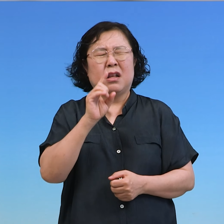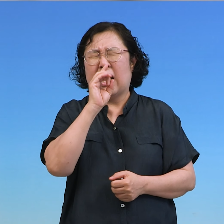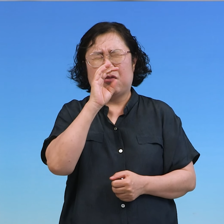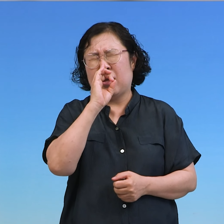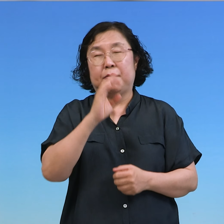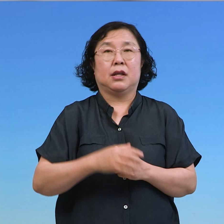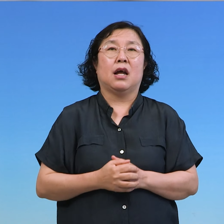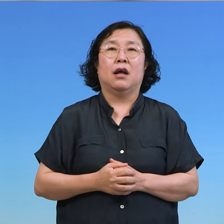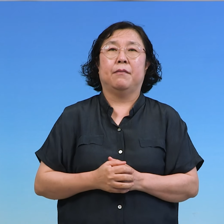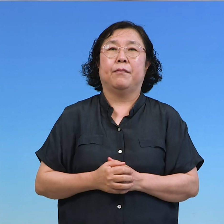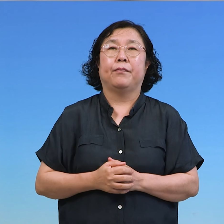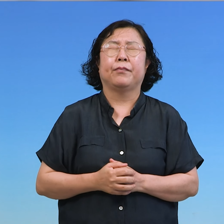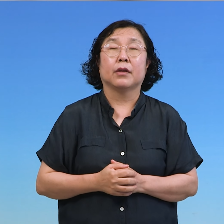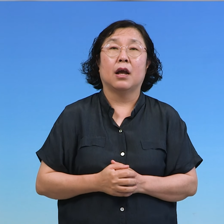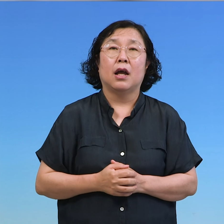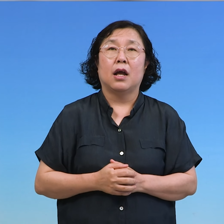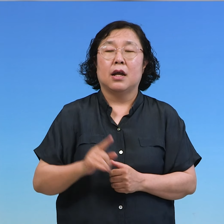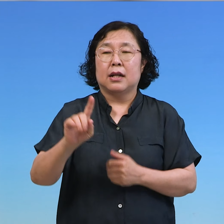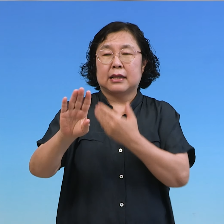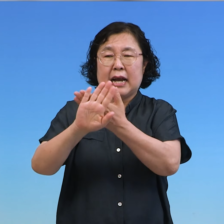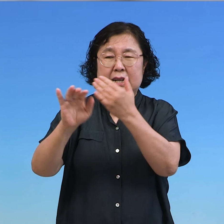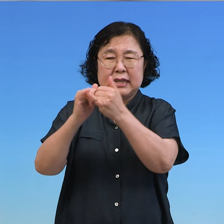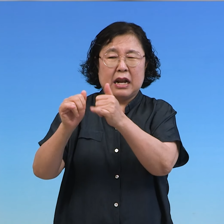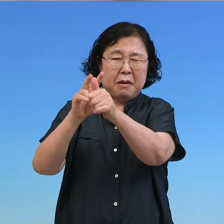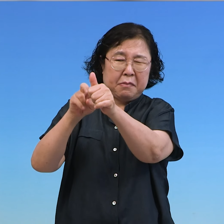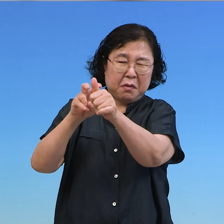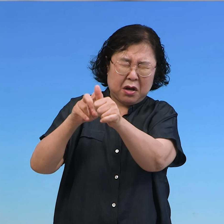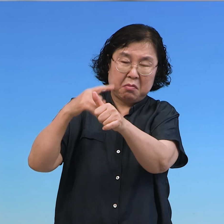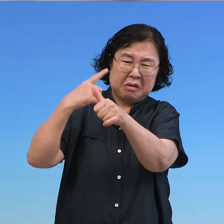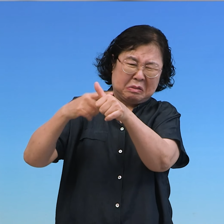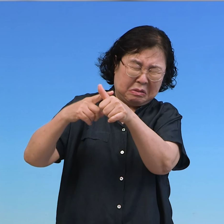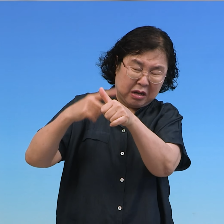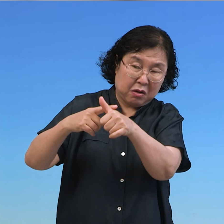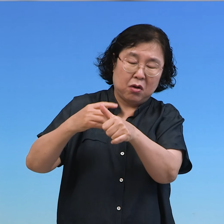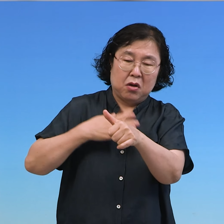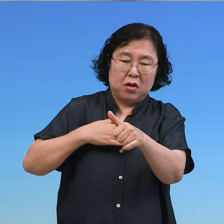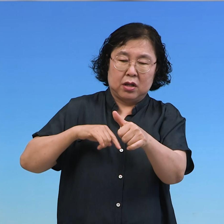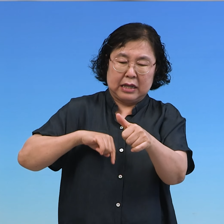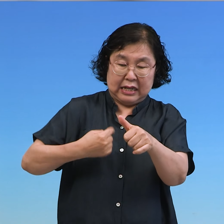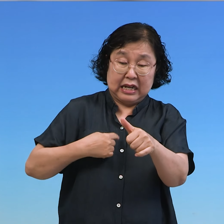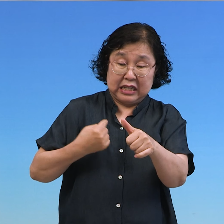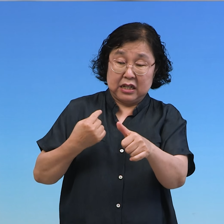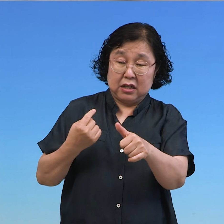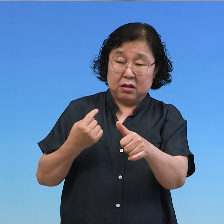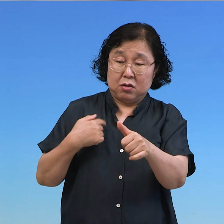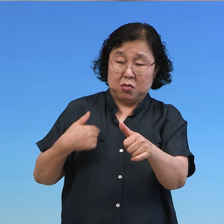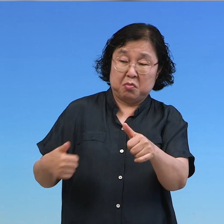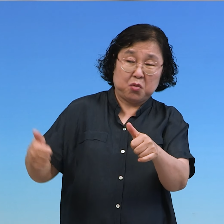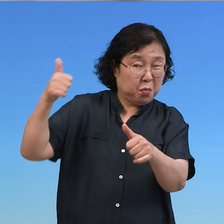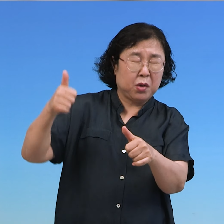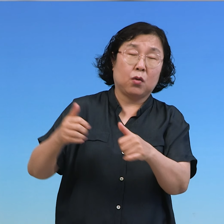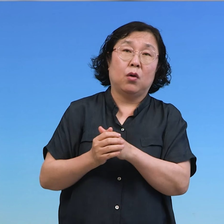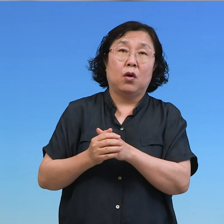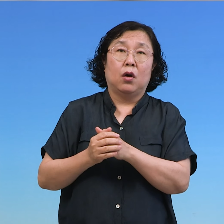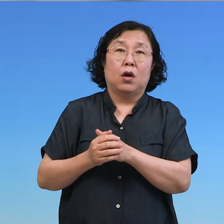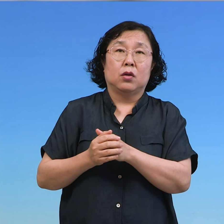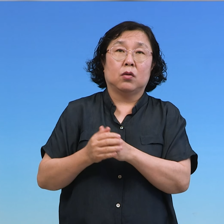참 어린애 같은 사람이 있어요 상대방 깎아 내리고 자기 올리고 상대방 깎아 내리고 자기 올리고